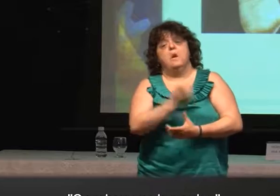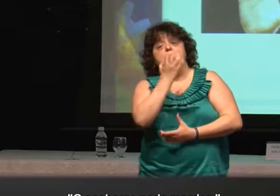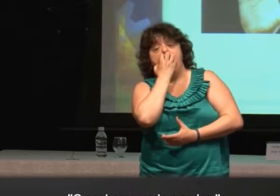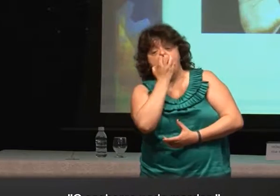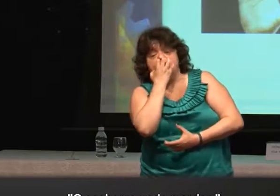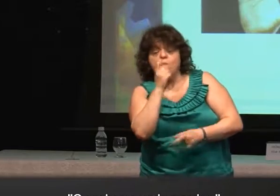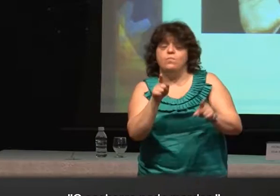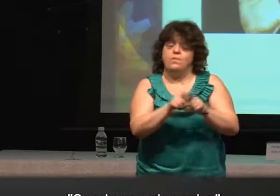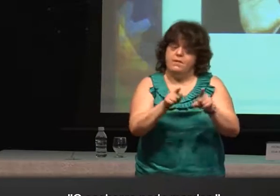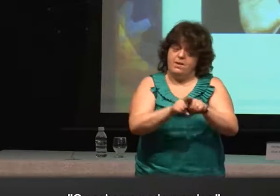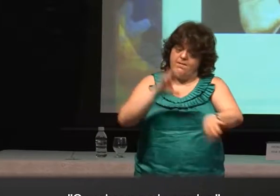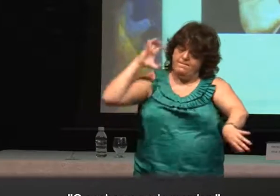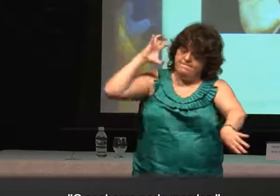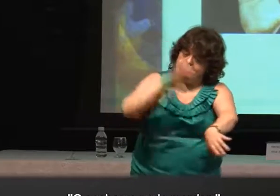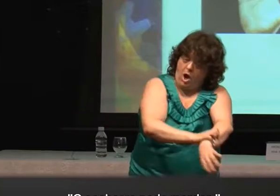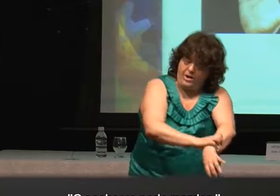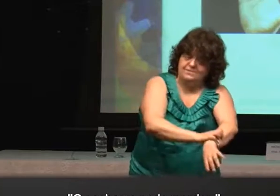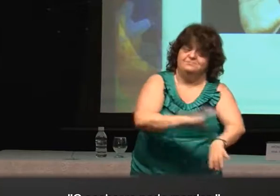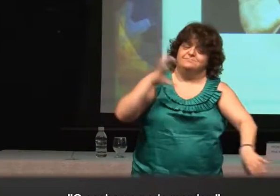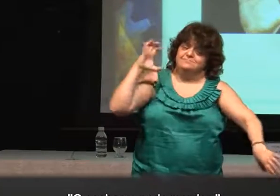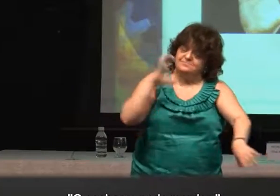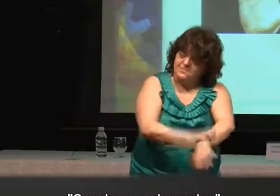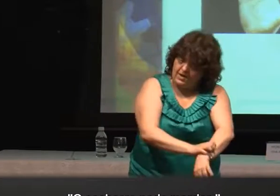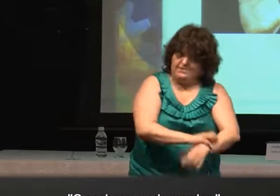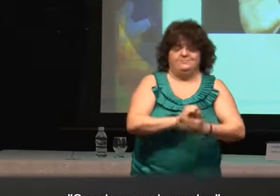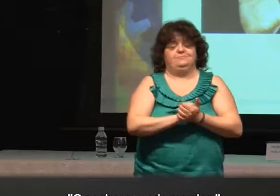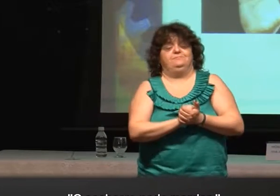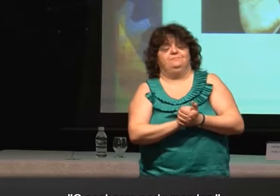Tem 4 patas. O cachorro, ele pode morder.